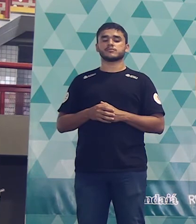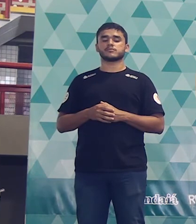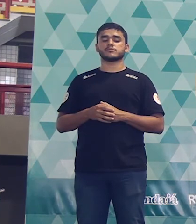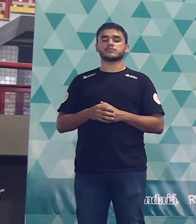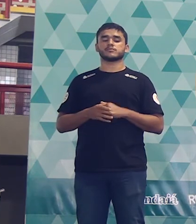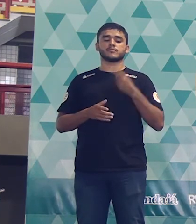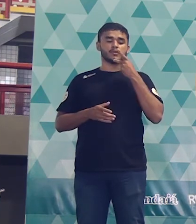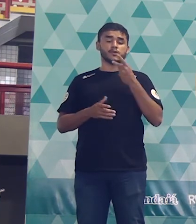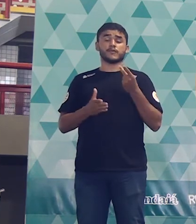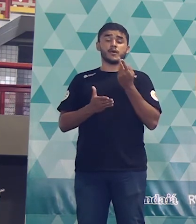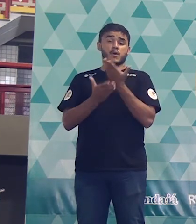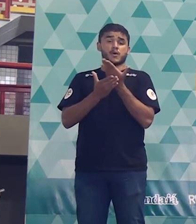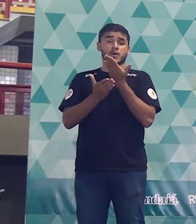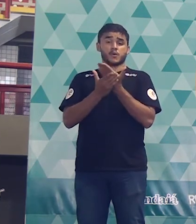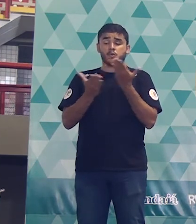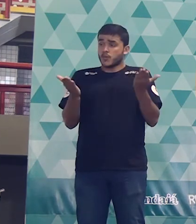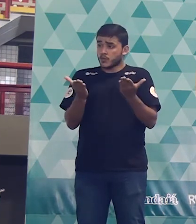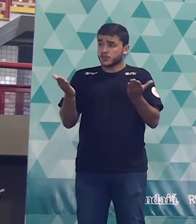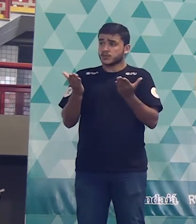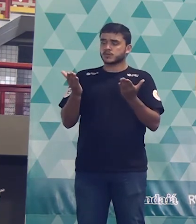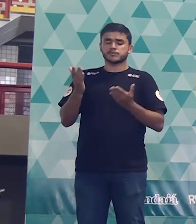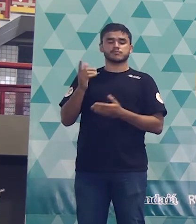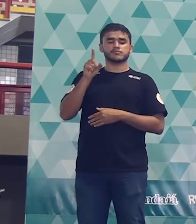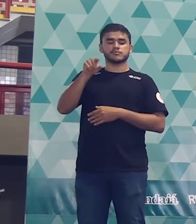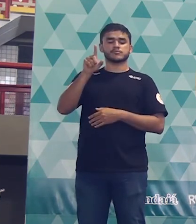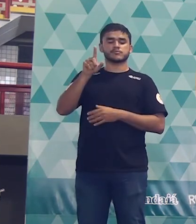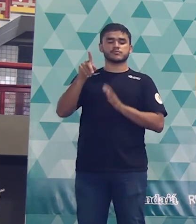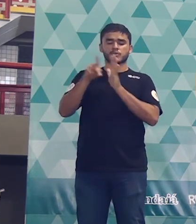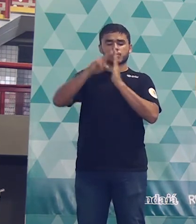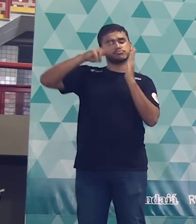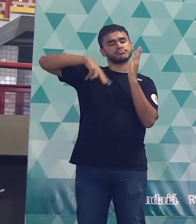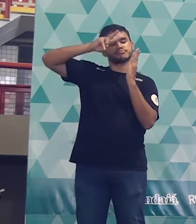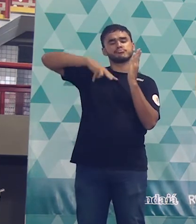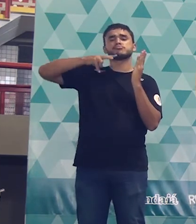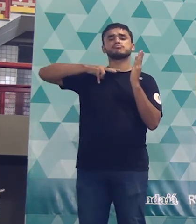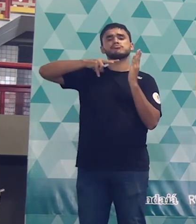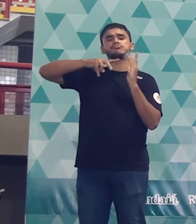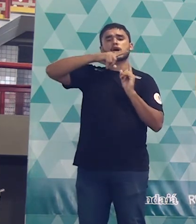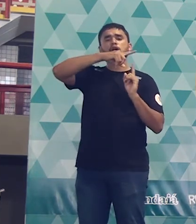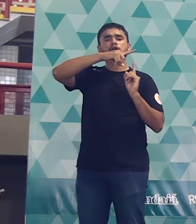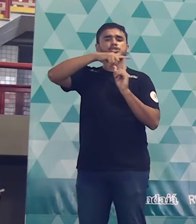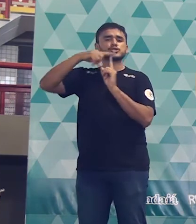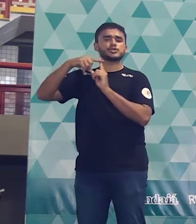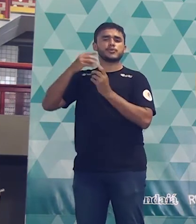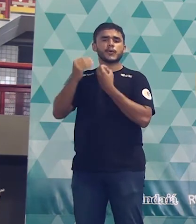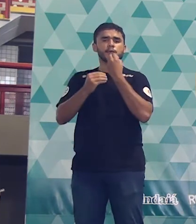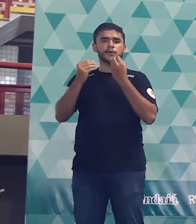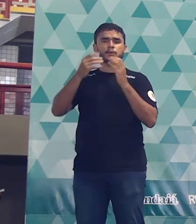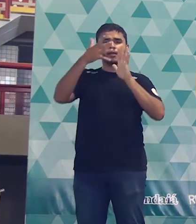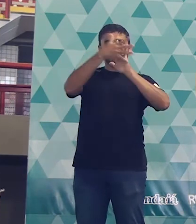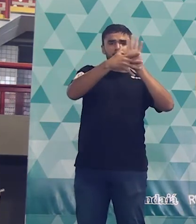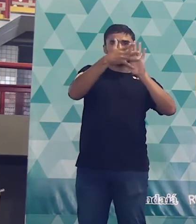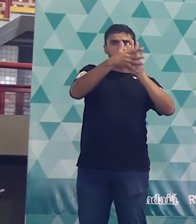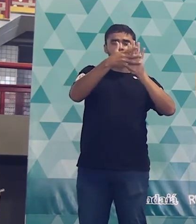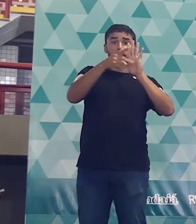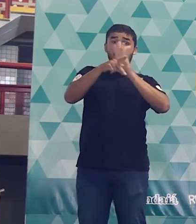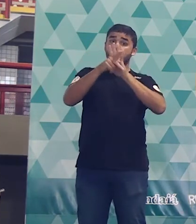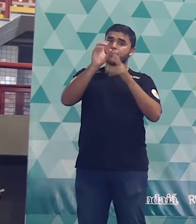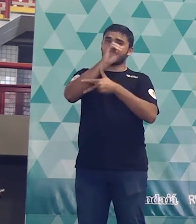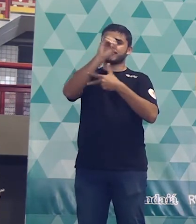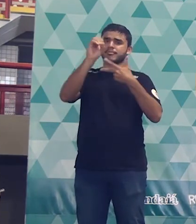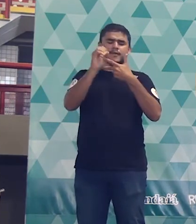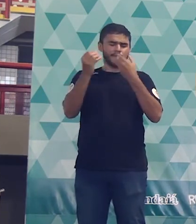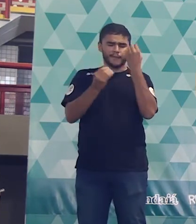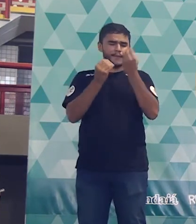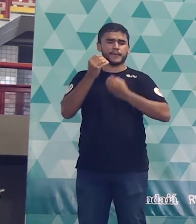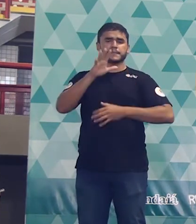A nossa aula de hoje fala sobre procedimentos de leitura e relações entre textos no Enem.